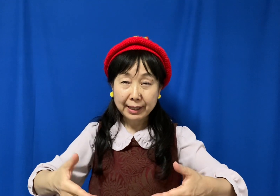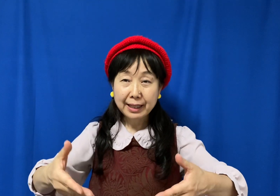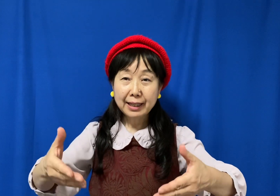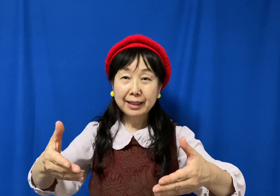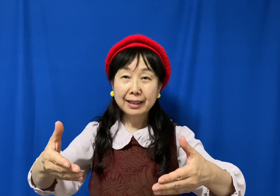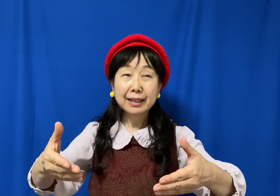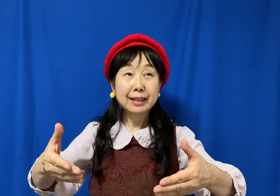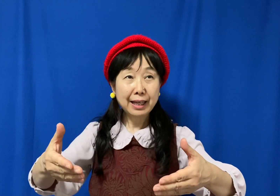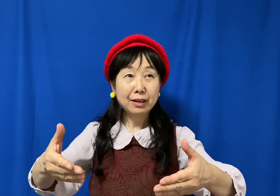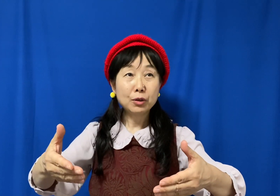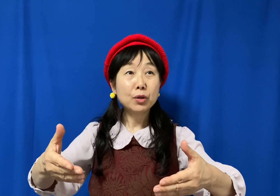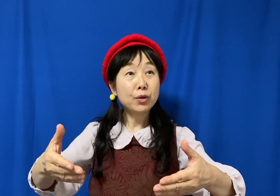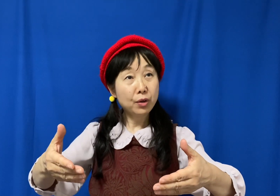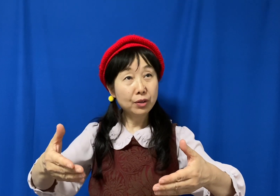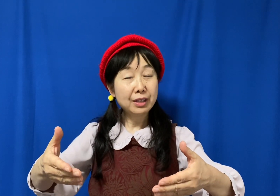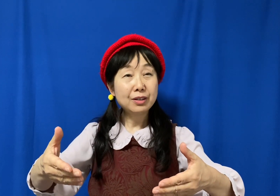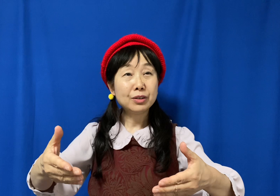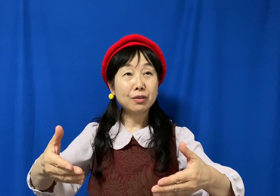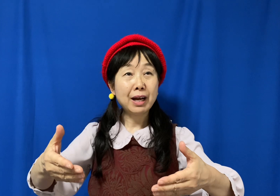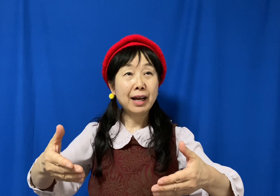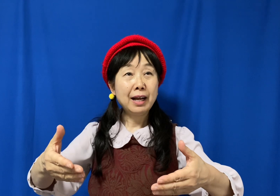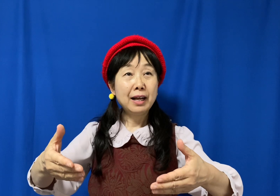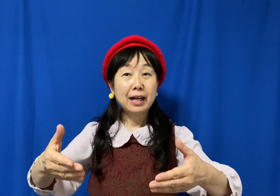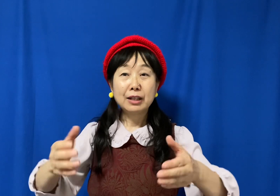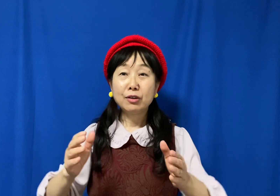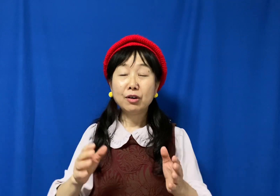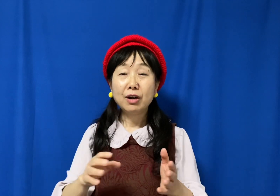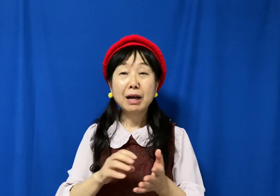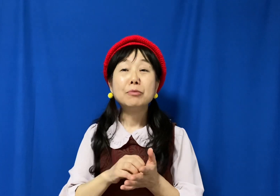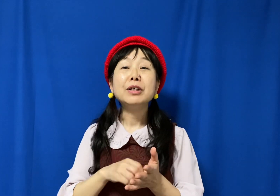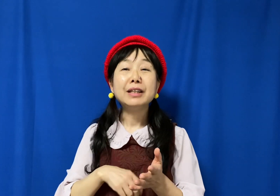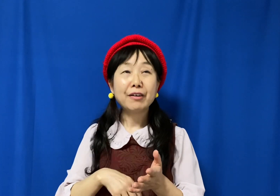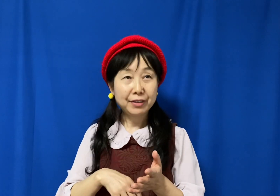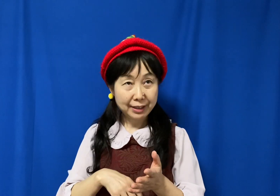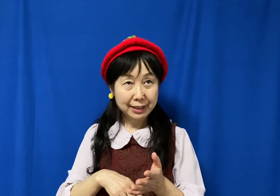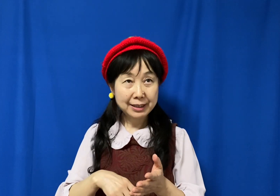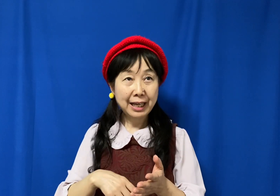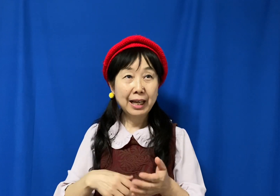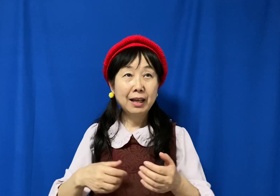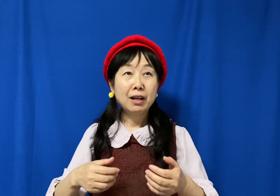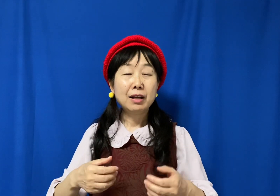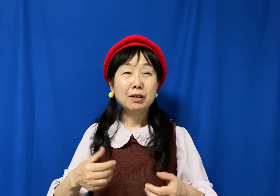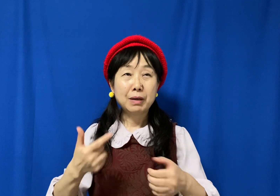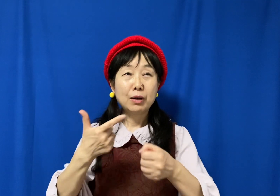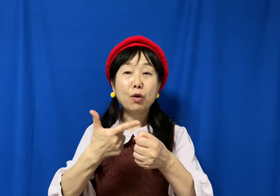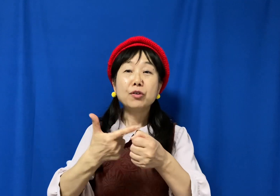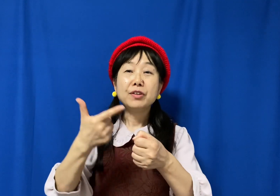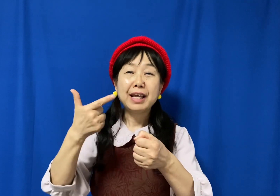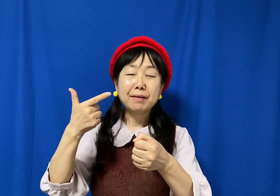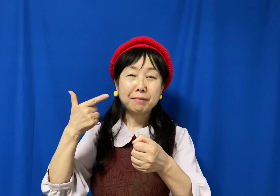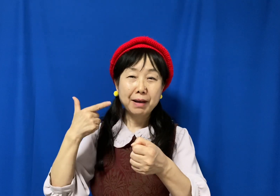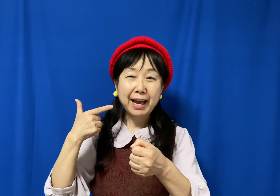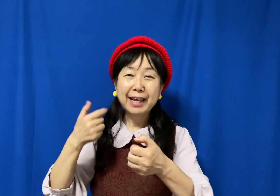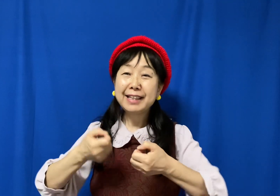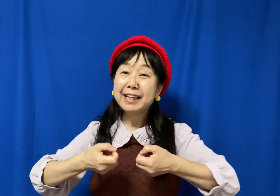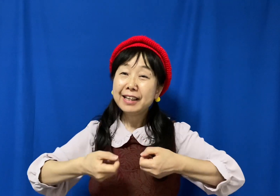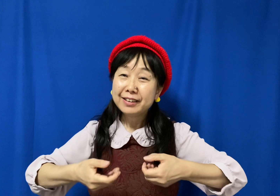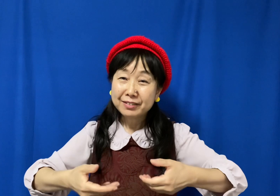た、ね、この世っていうのは省いておいてですね、まあ、6年前に生ま